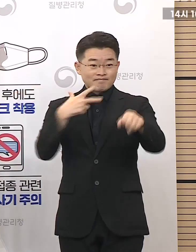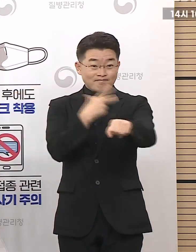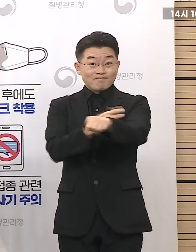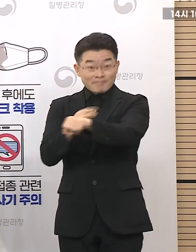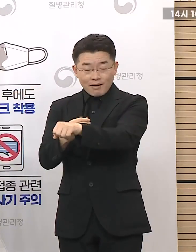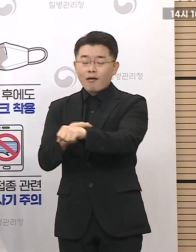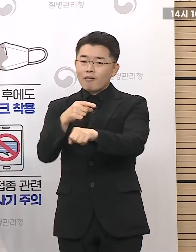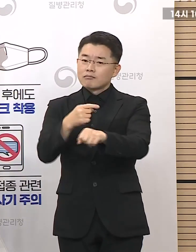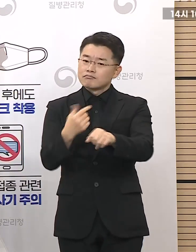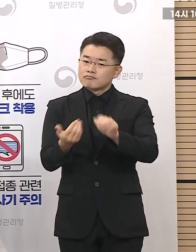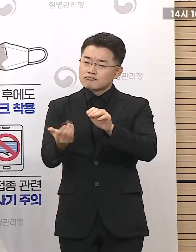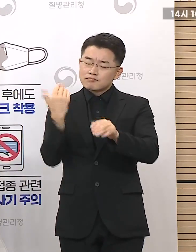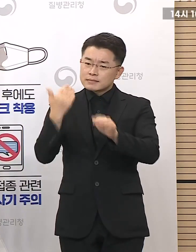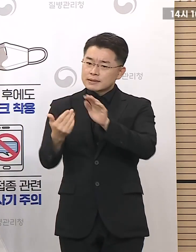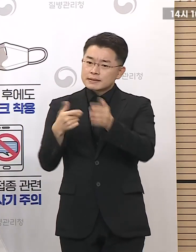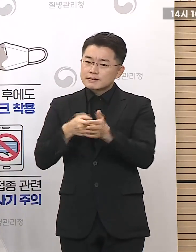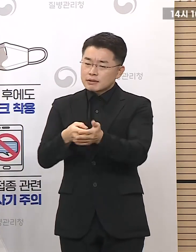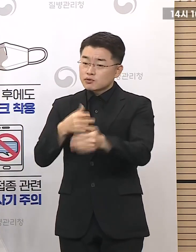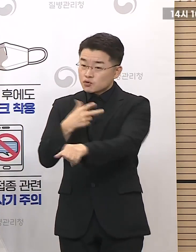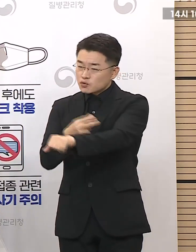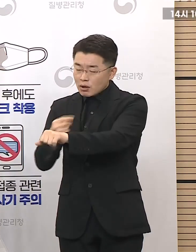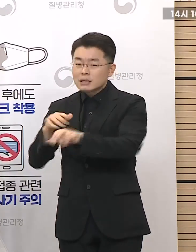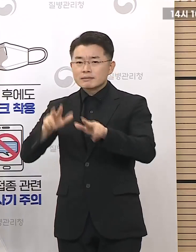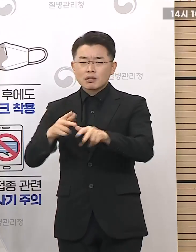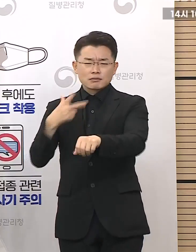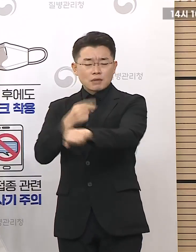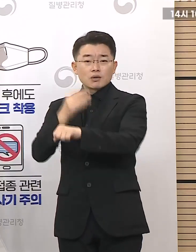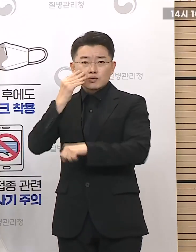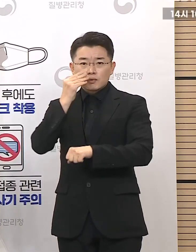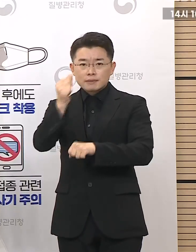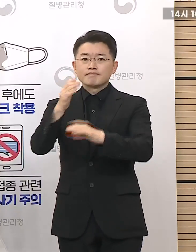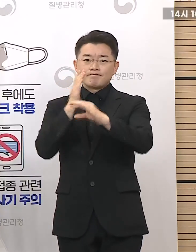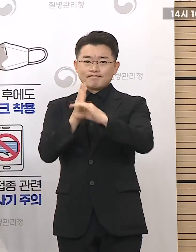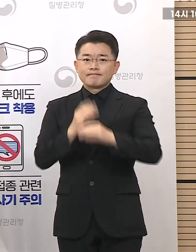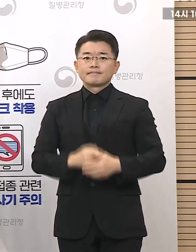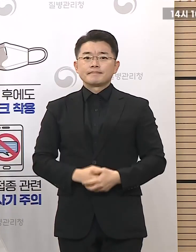접종이 사전 예약에 따라 순조롭게 진행 중입니다.